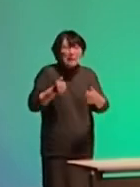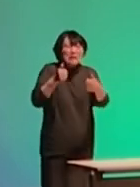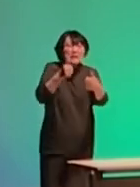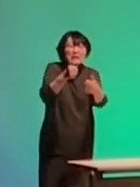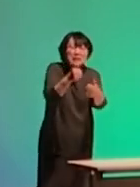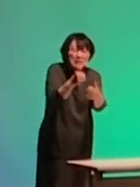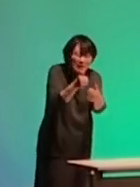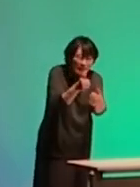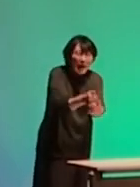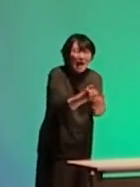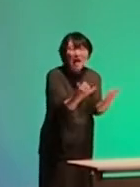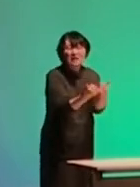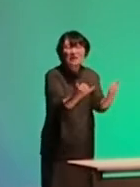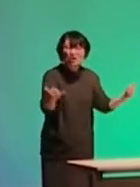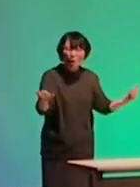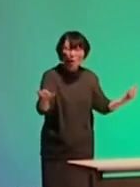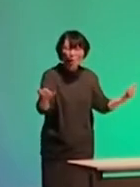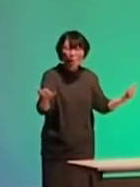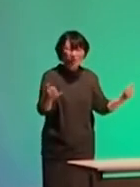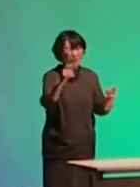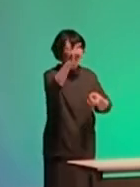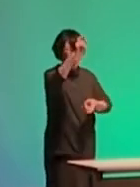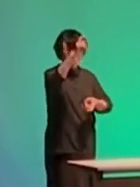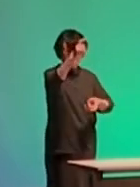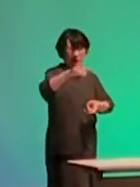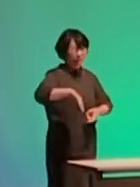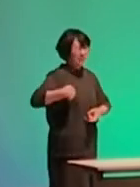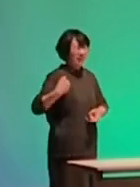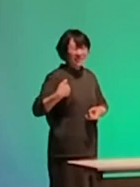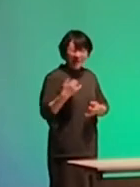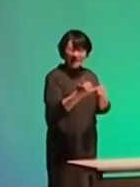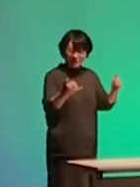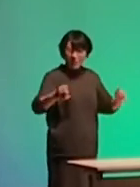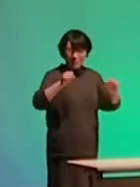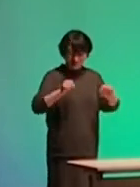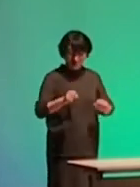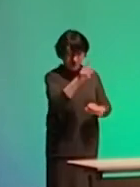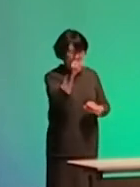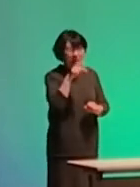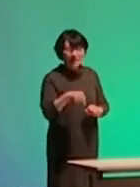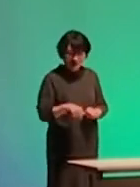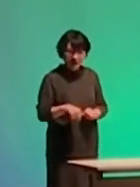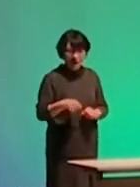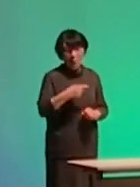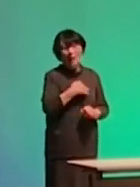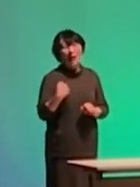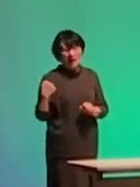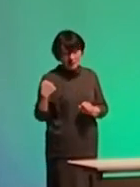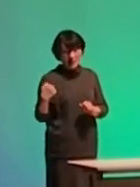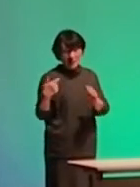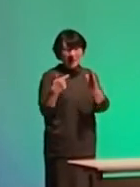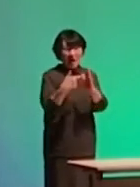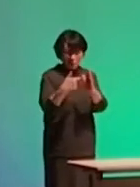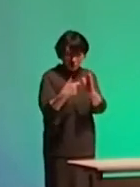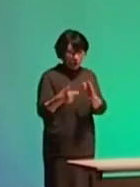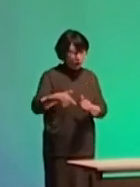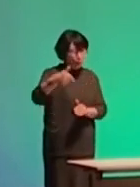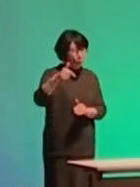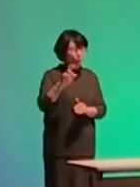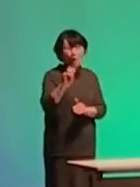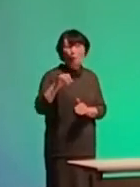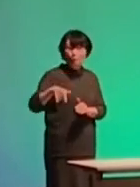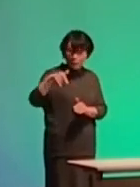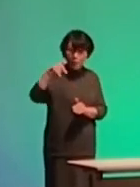言葉をよくまだ知らないという方もおられるかも分かりません。これは私たちプロップステーション、障害のある人たち